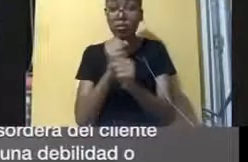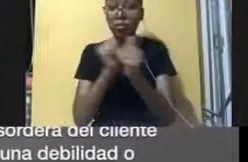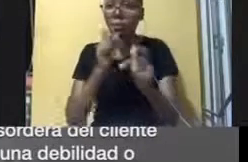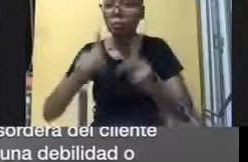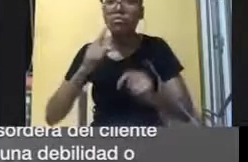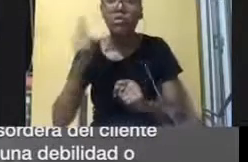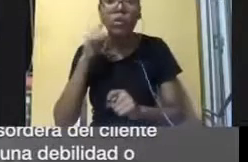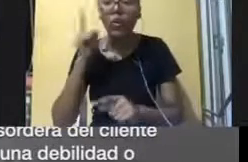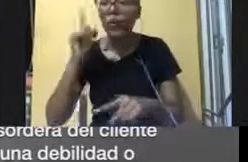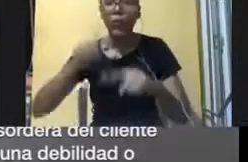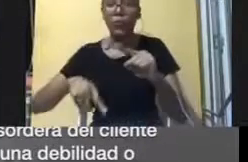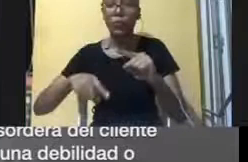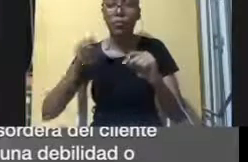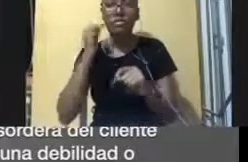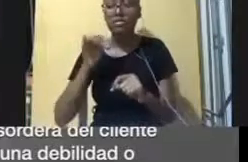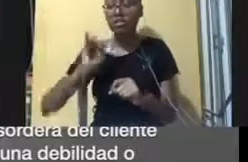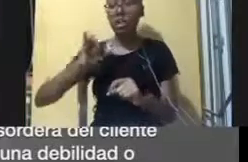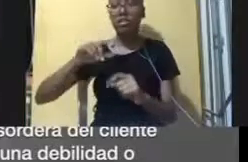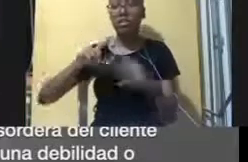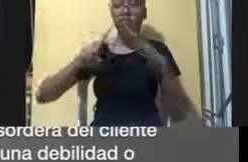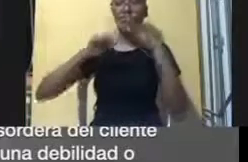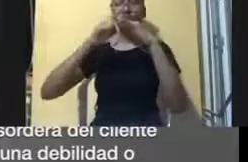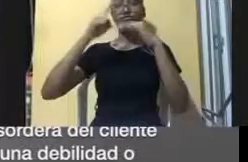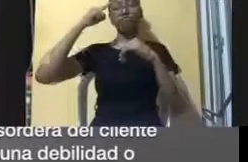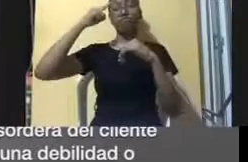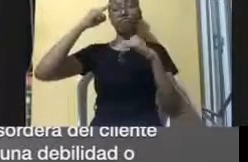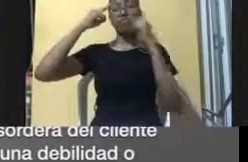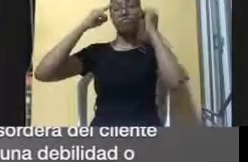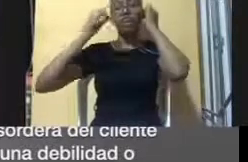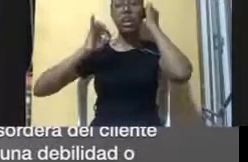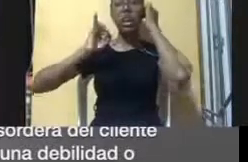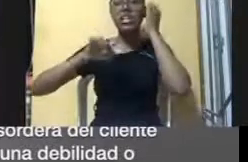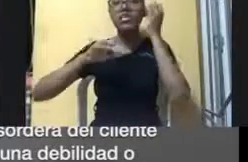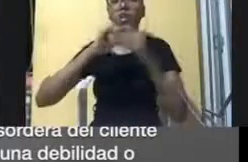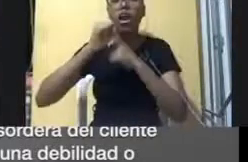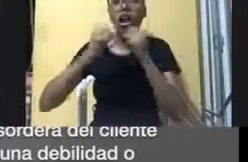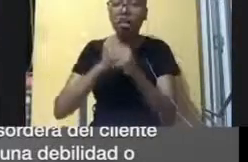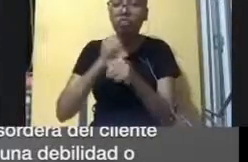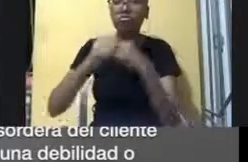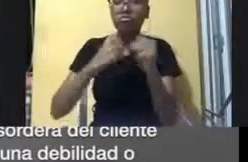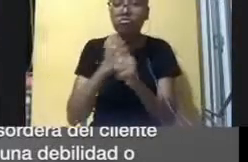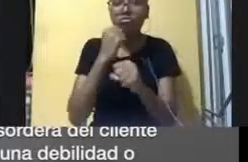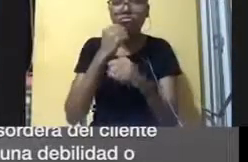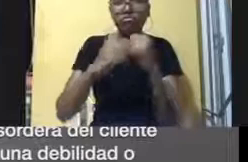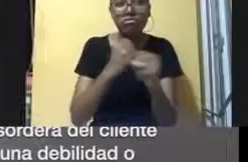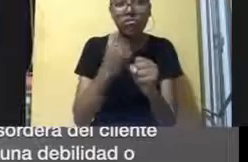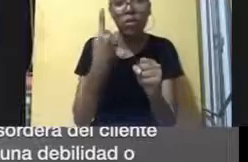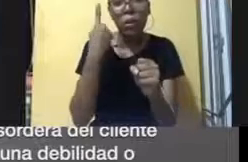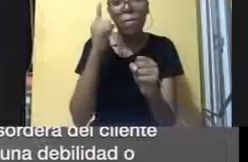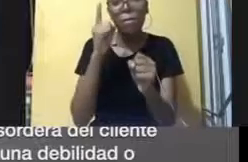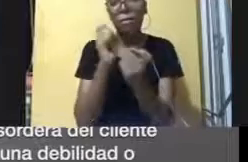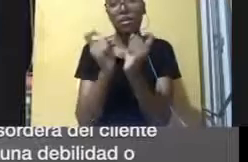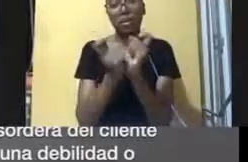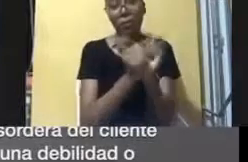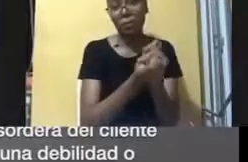cabeza. Y eso puede durar años para ir cambiando. Yo todavía a veces, me entra un pensamiento